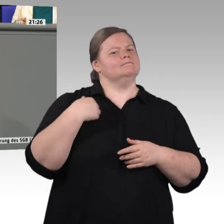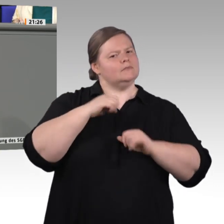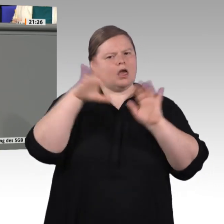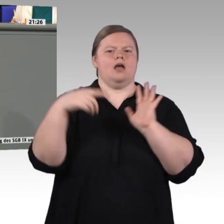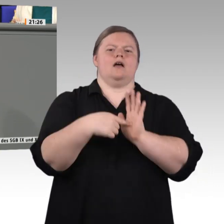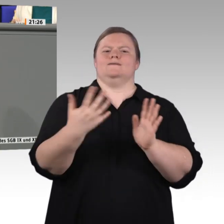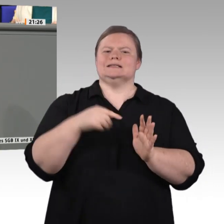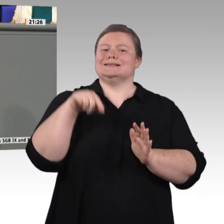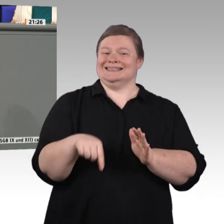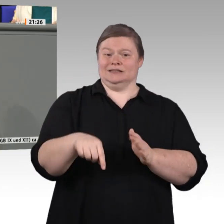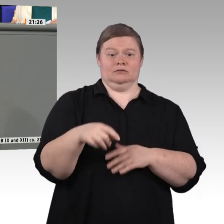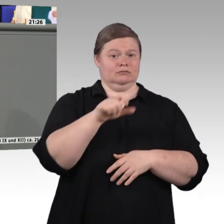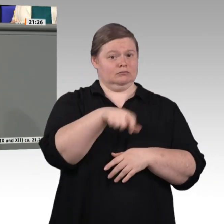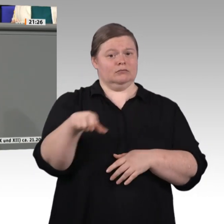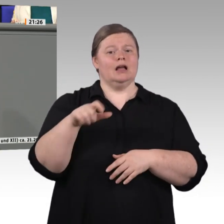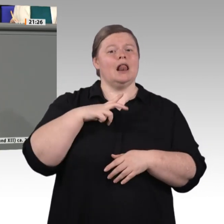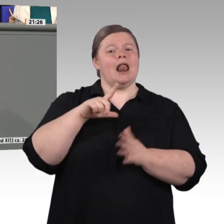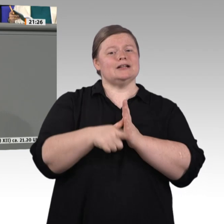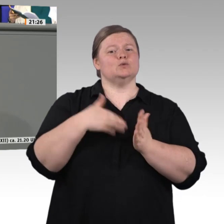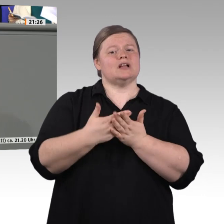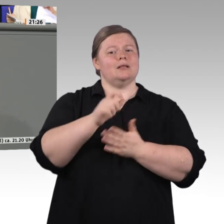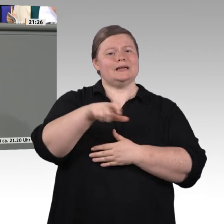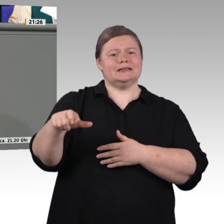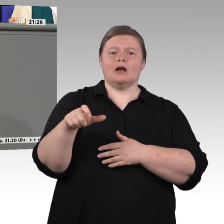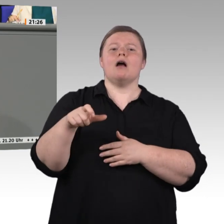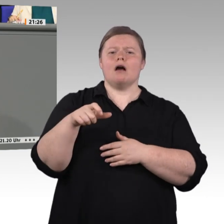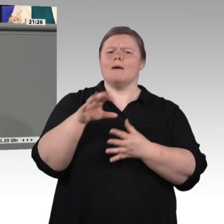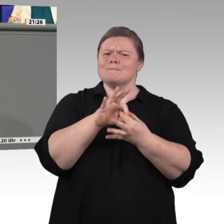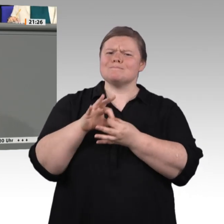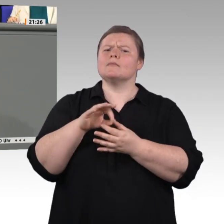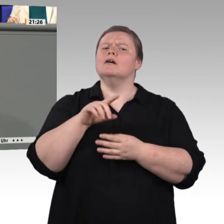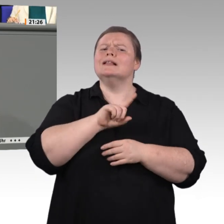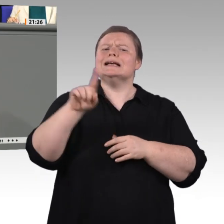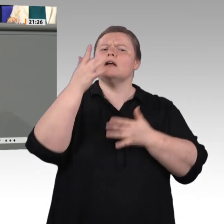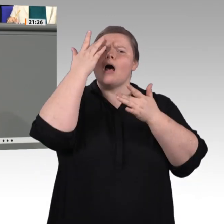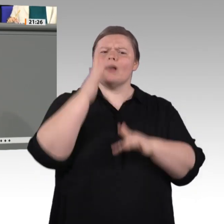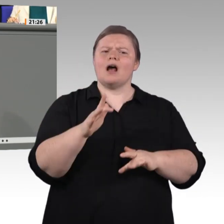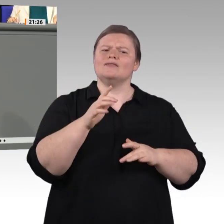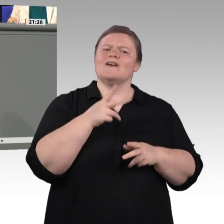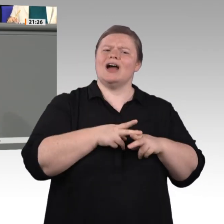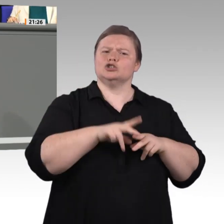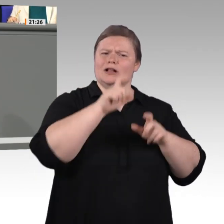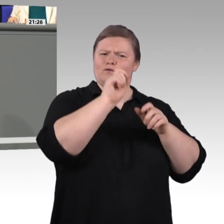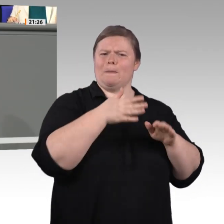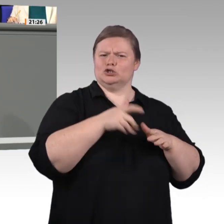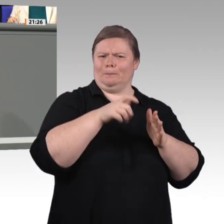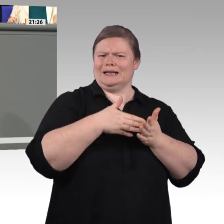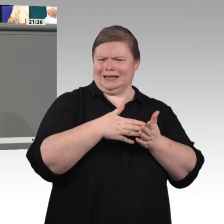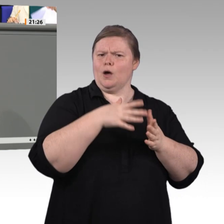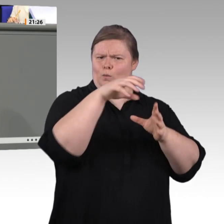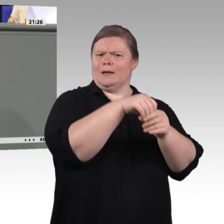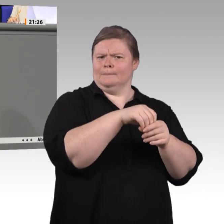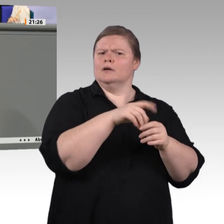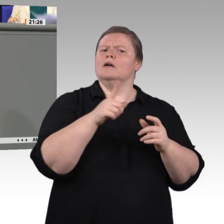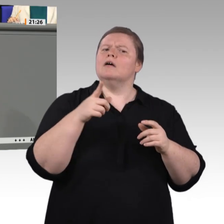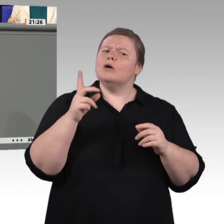Betriebe ihre Aufträge auf ihre Ausgleichsabgabe anrechnen lassen können oder dass öffentliche Auftragsgeber vorzugsweise an